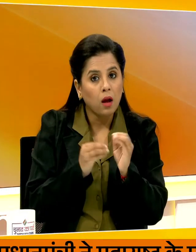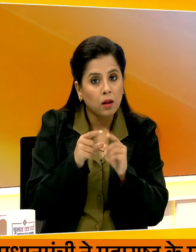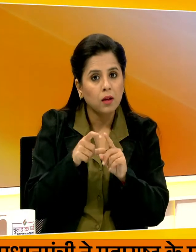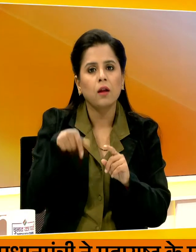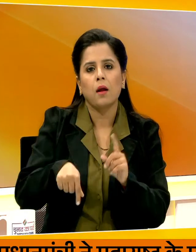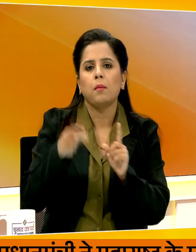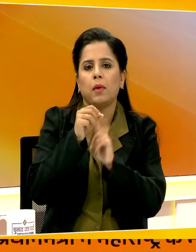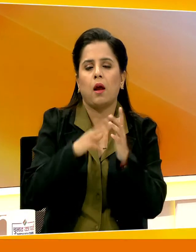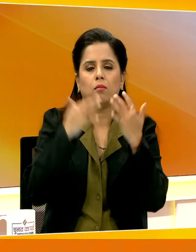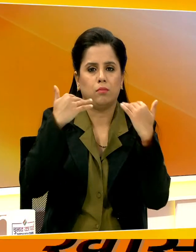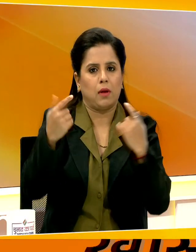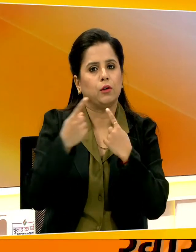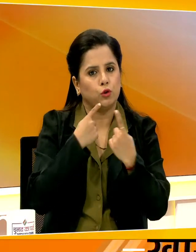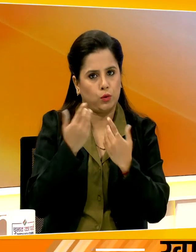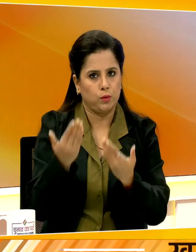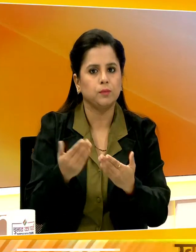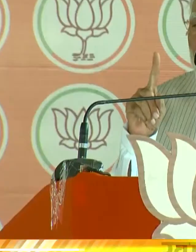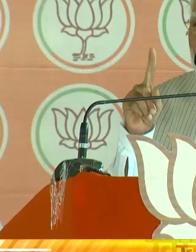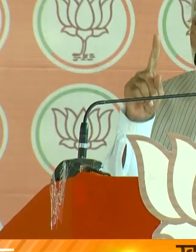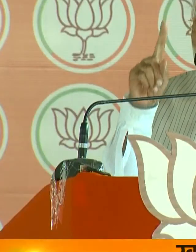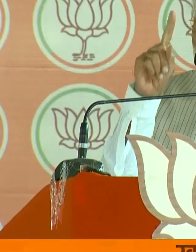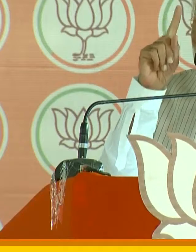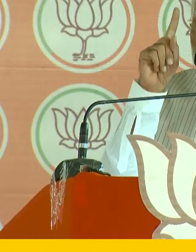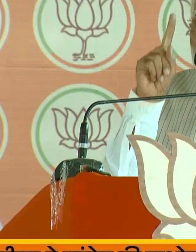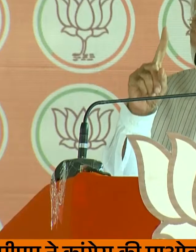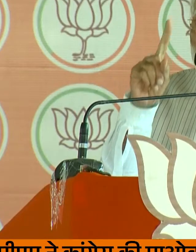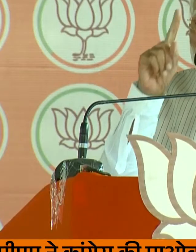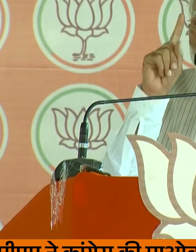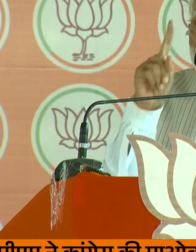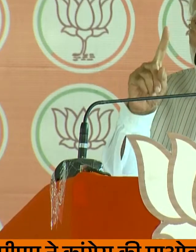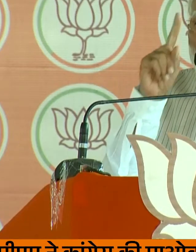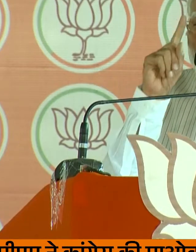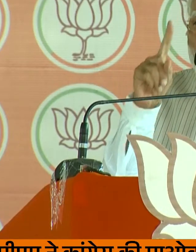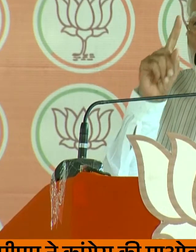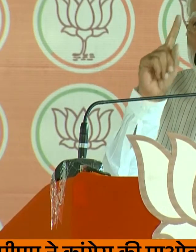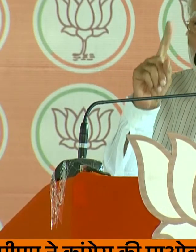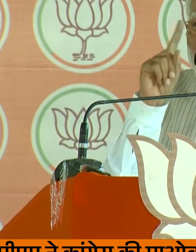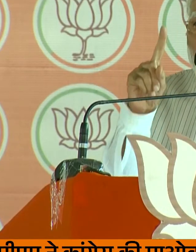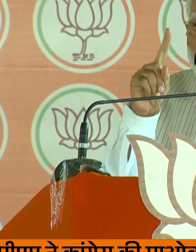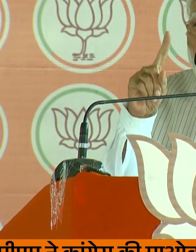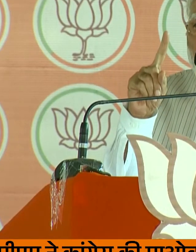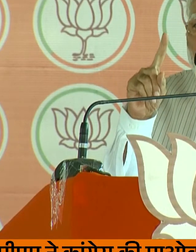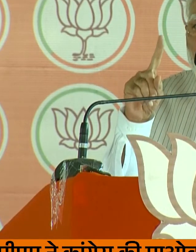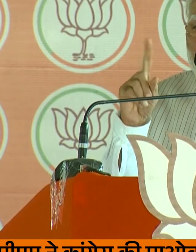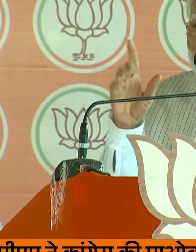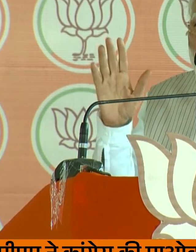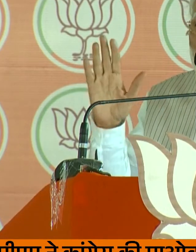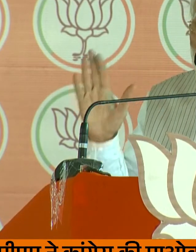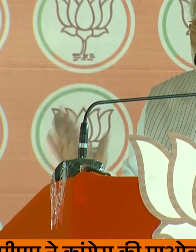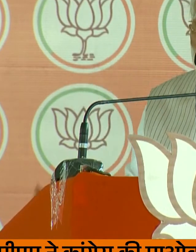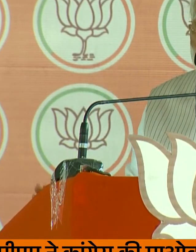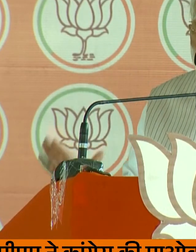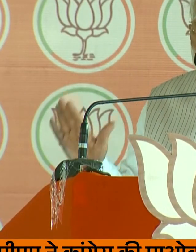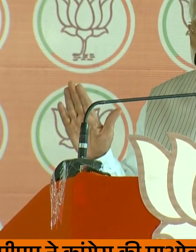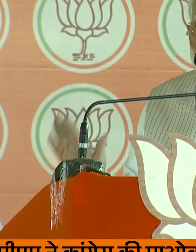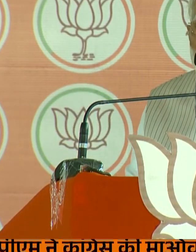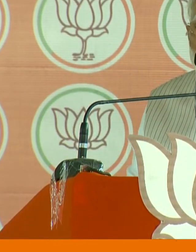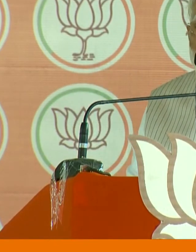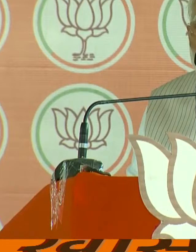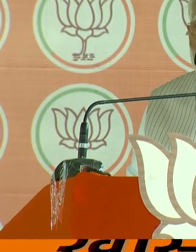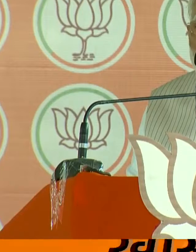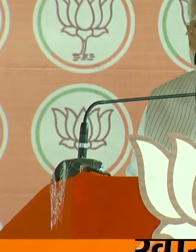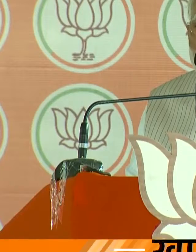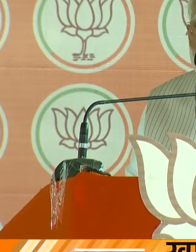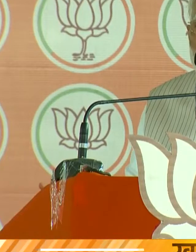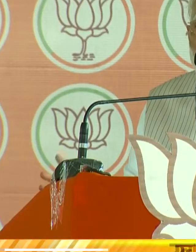मोदी जनसभा कर रहे हैं। इसलिए उसको लगाम लगाने के लिए इस बार